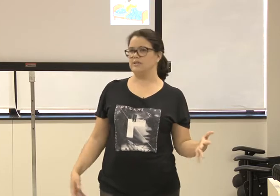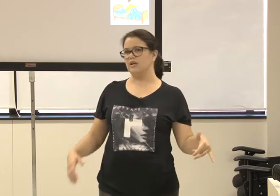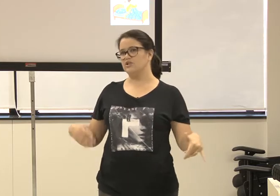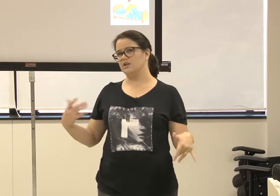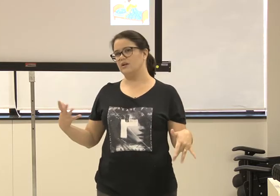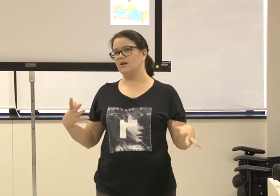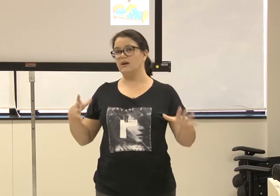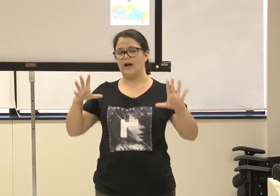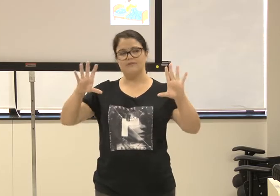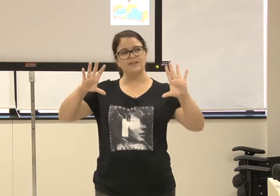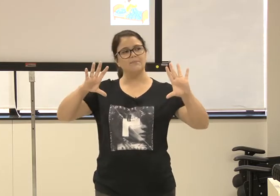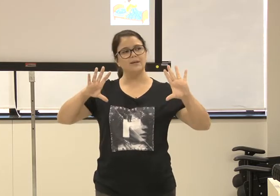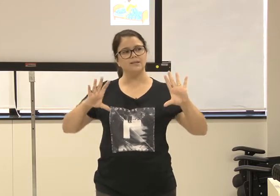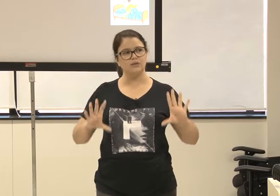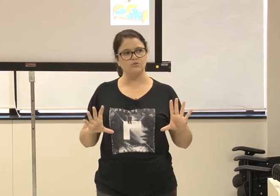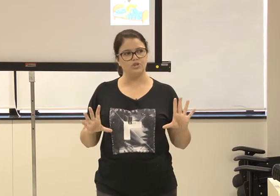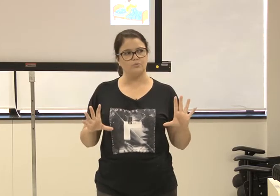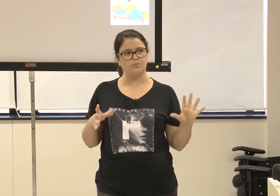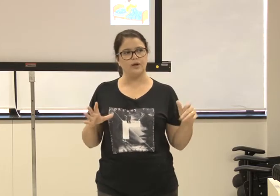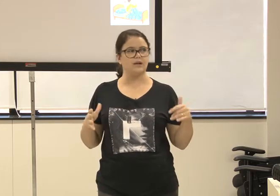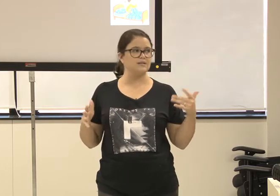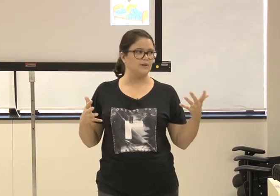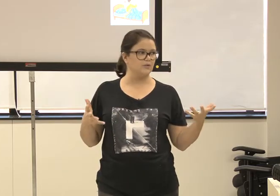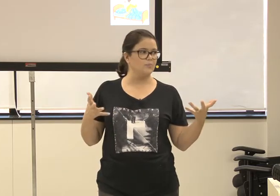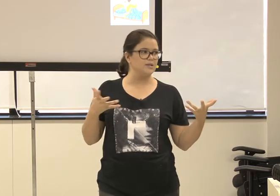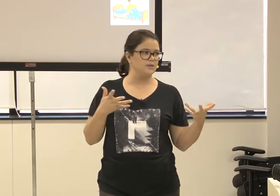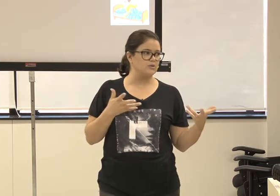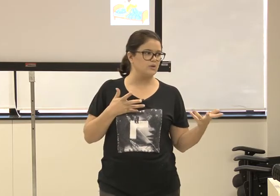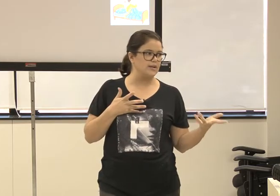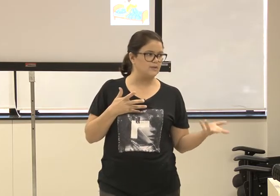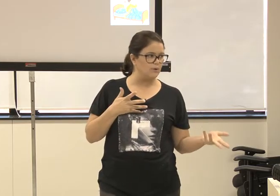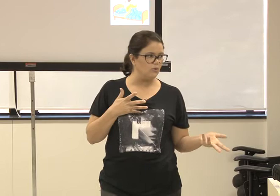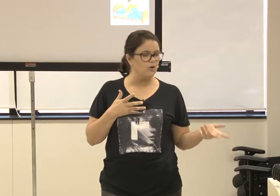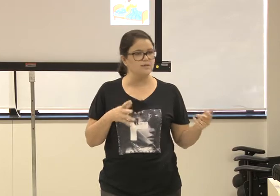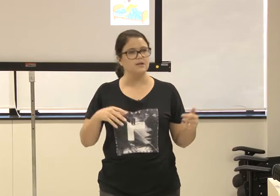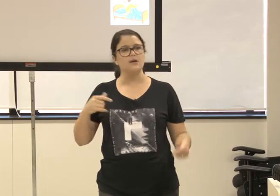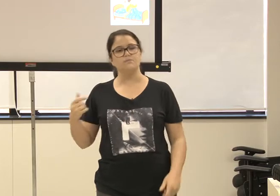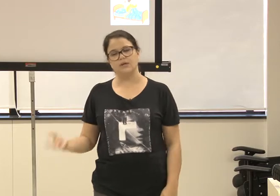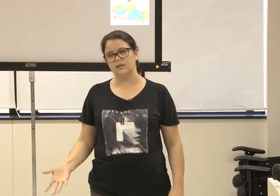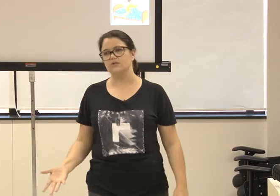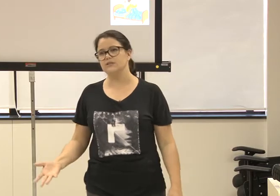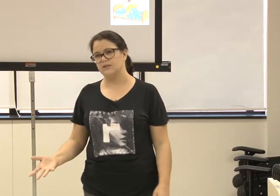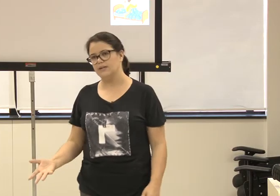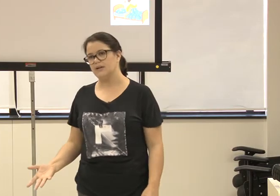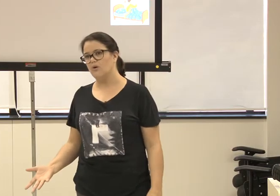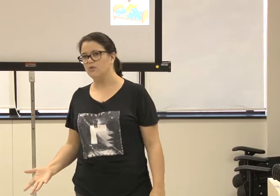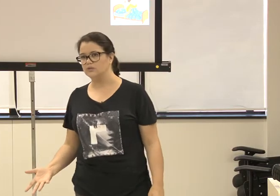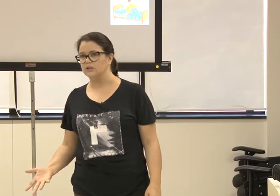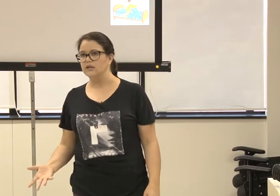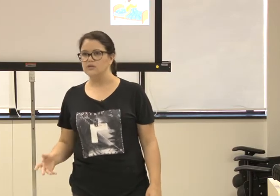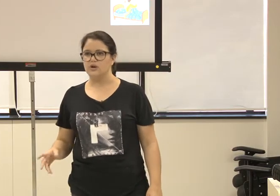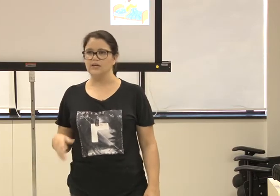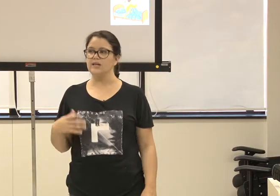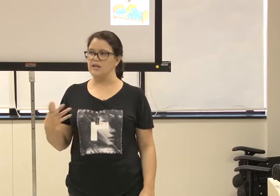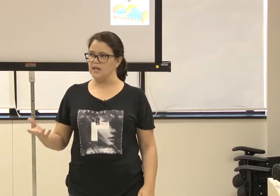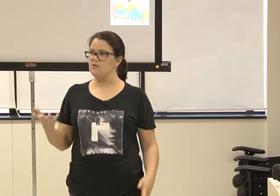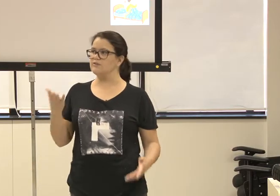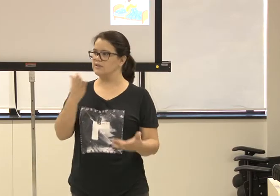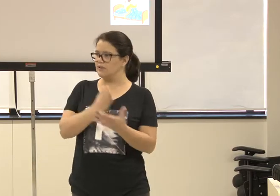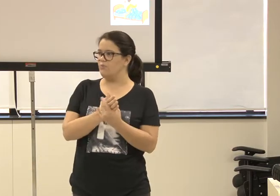existe, aí vai depender do tipo, porque classificador para as línguas orais é uma coisa, para a língua de sinais é outra. Só que em línguas você não pode